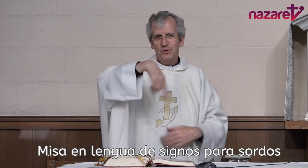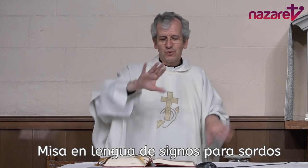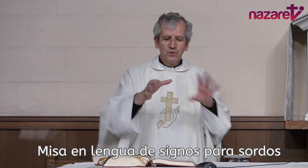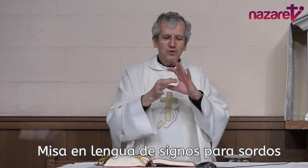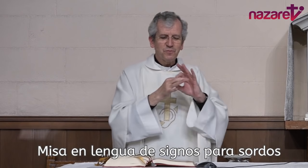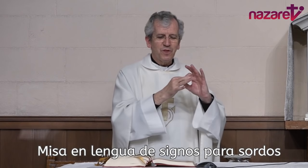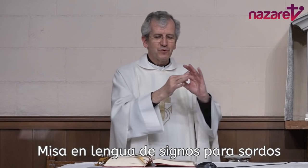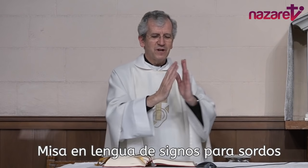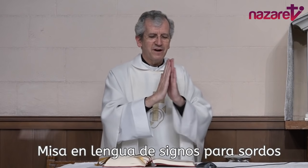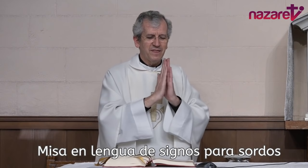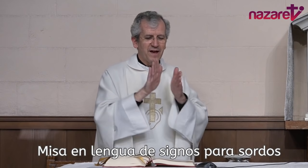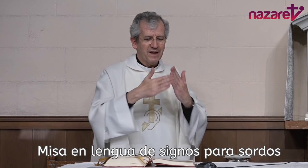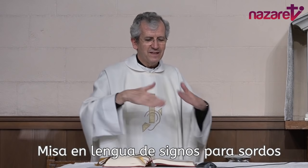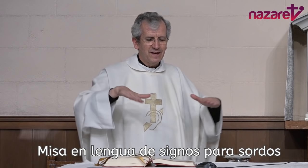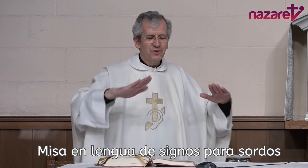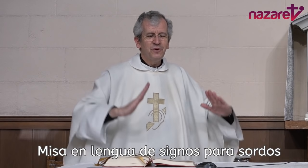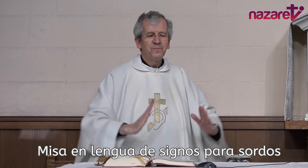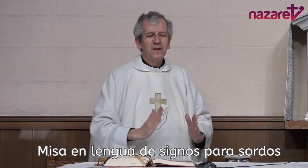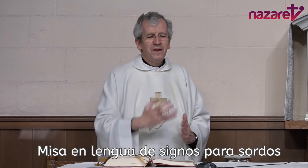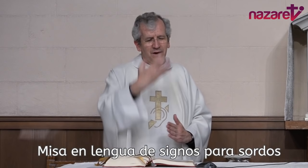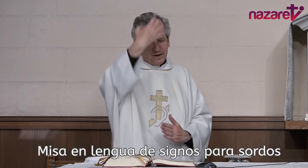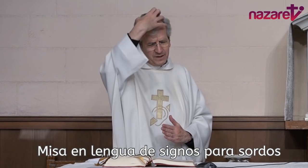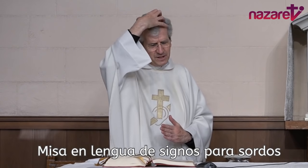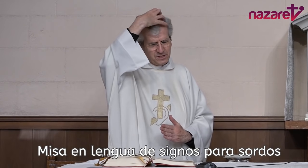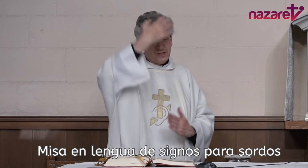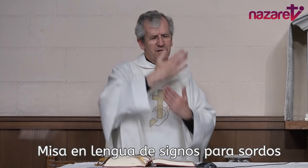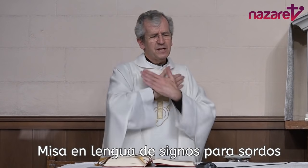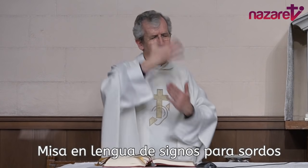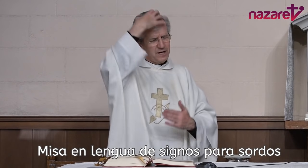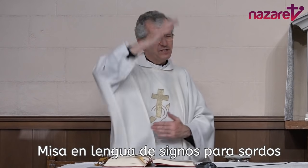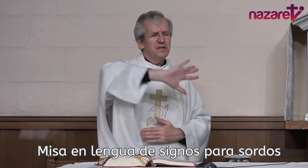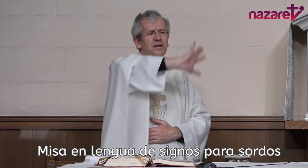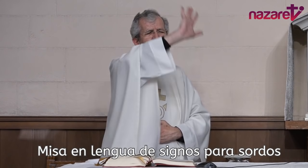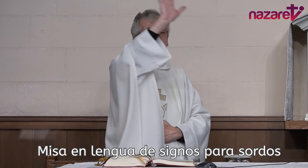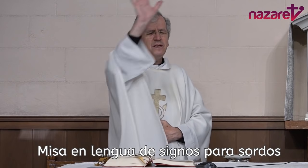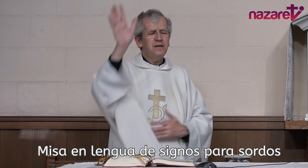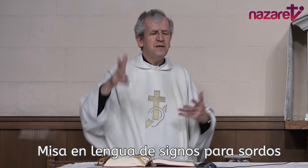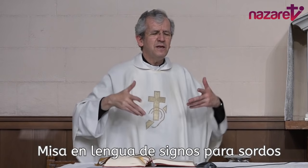Todos juntos podemos rezar cantando Regina Coeli.